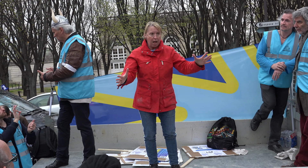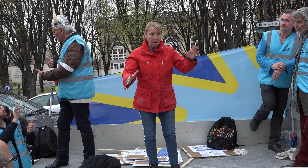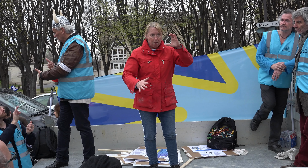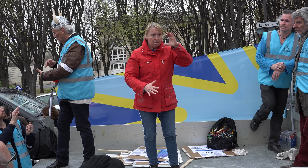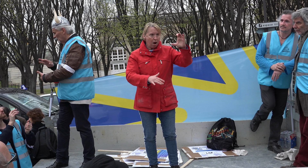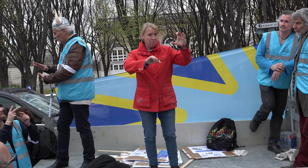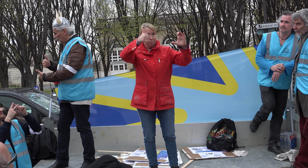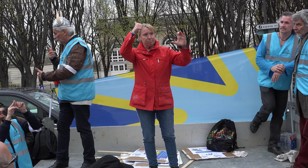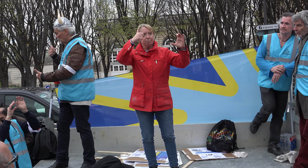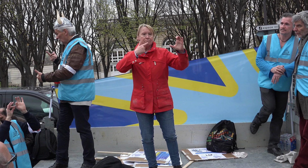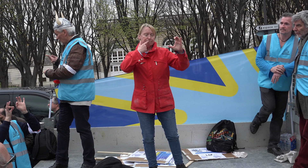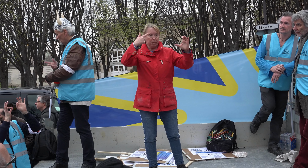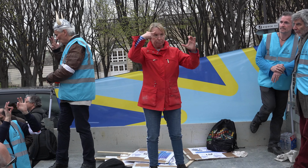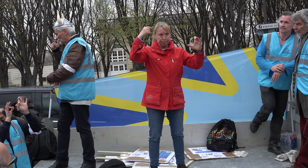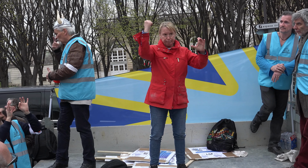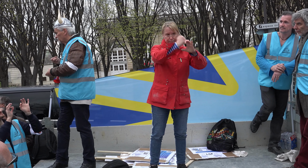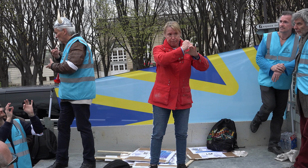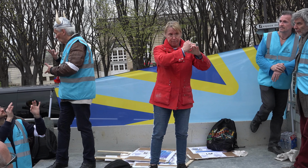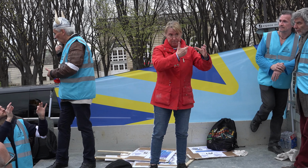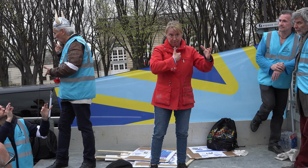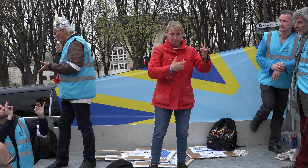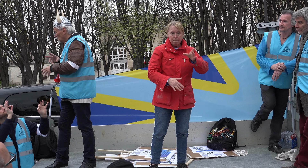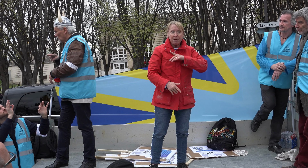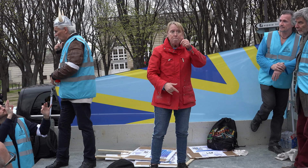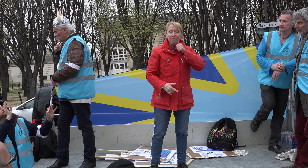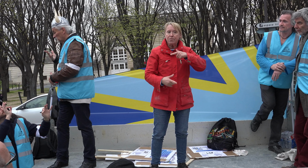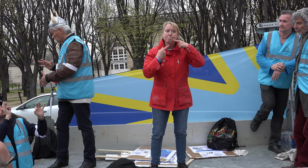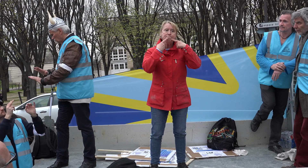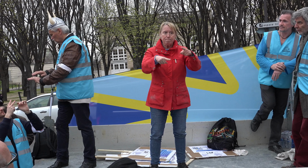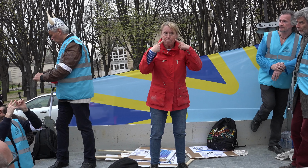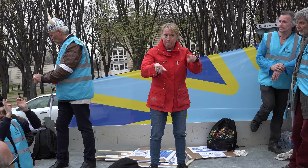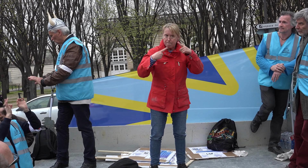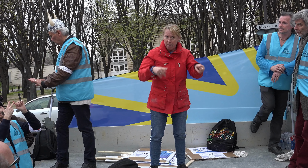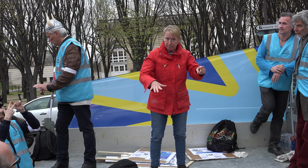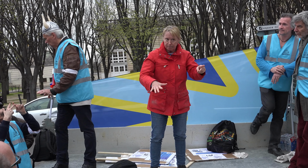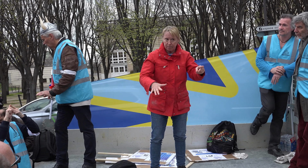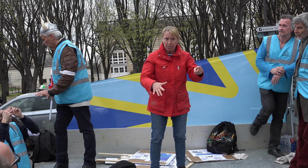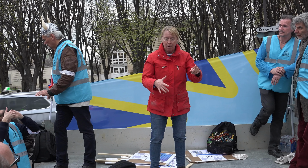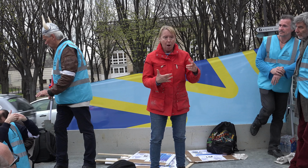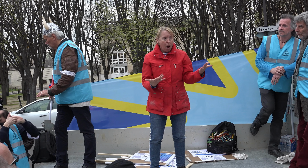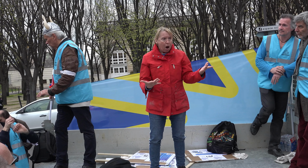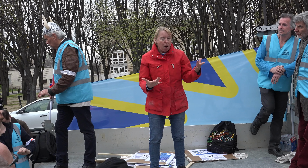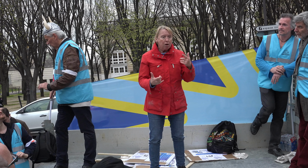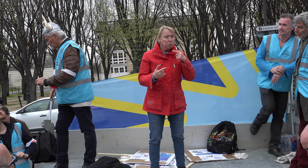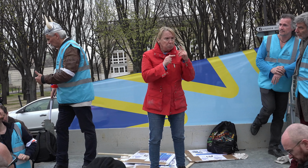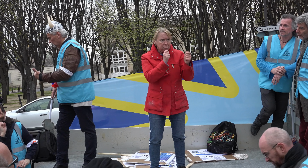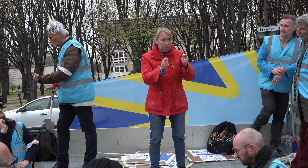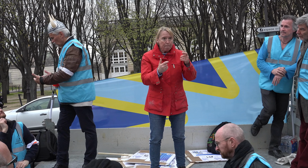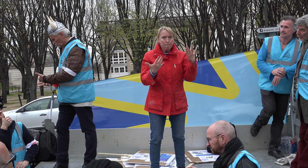petit-fils. Donc voilà, c'était pour vous faire savoir que